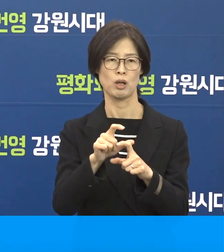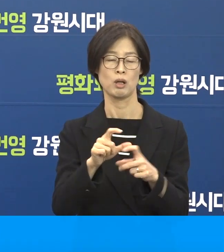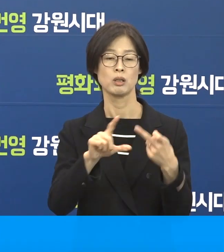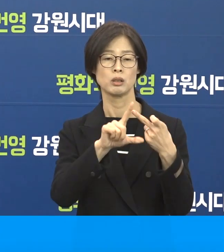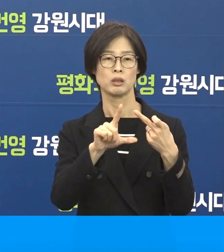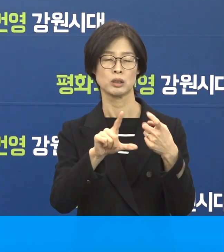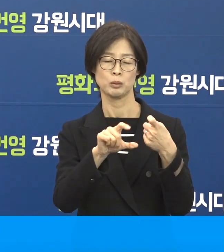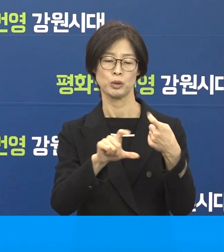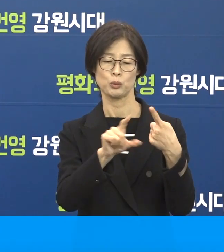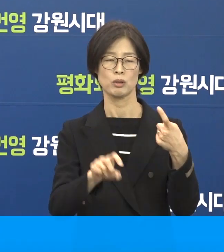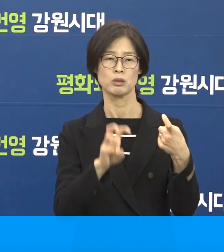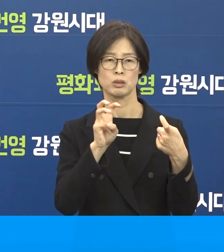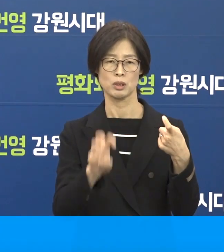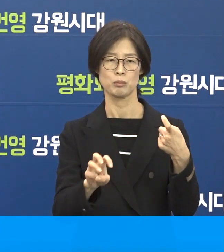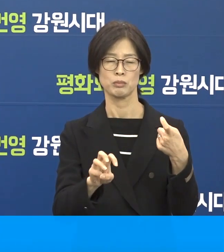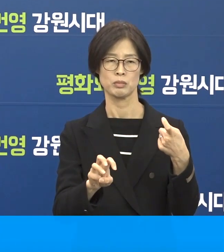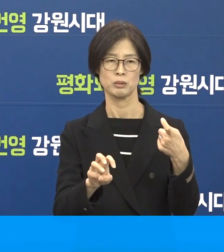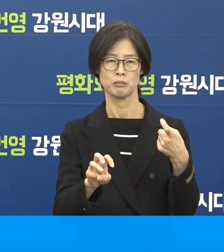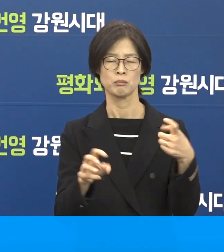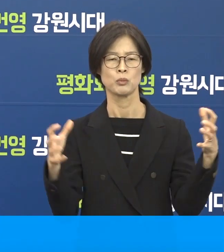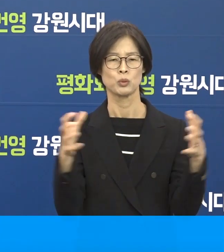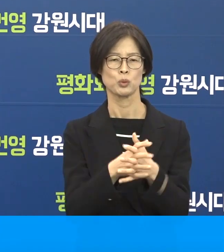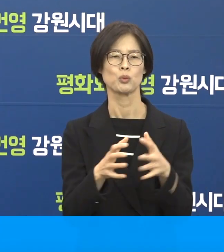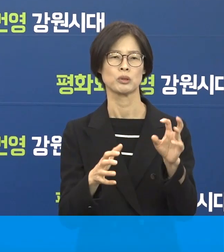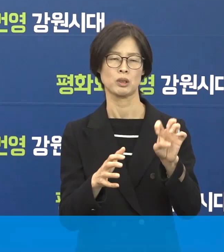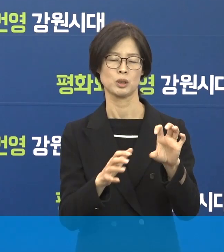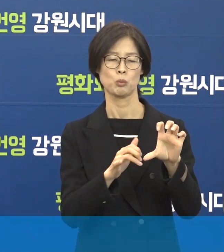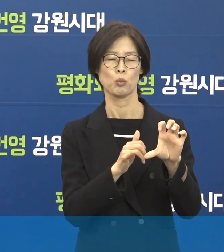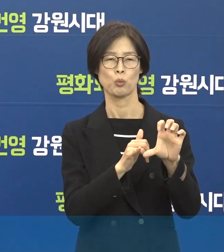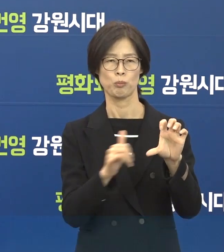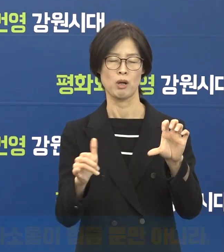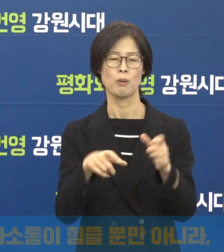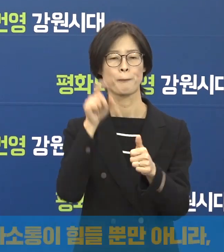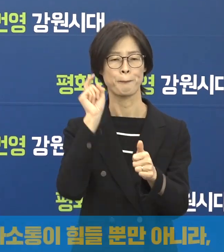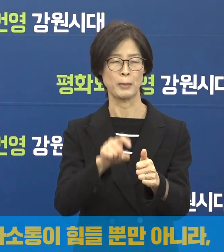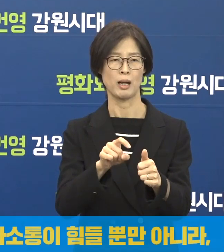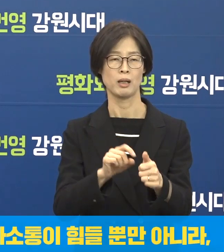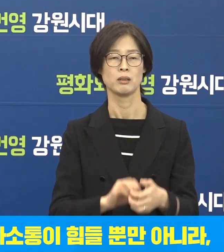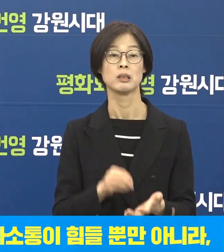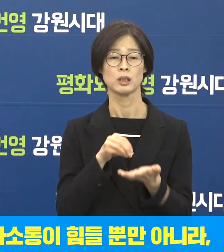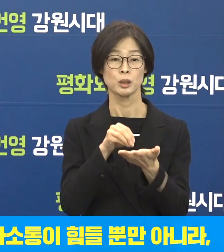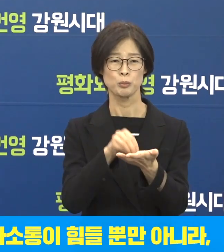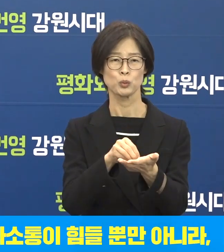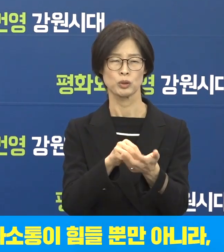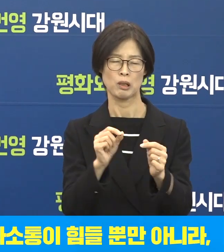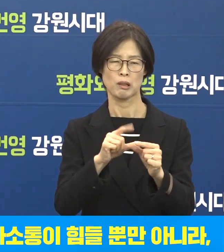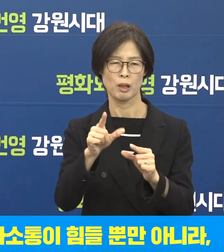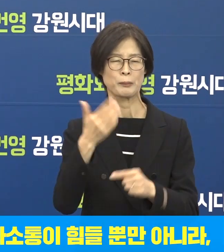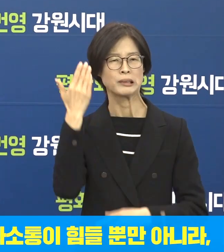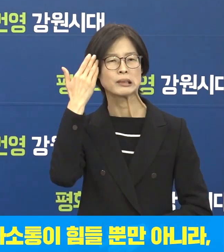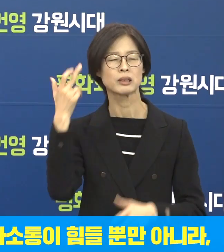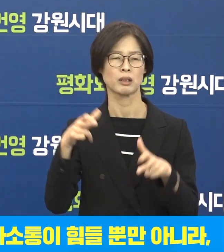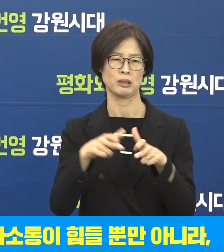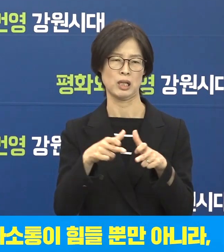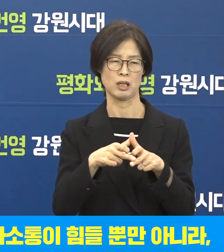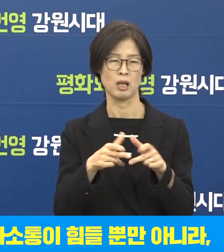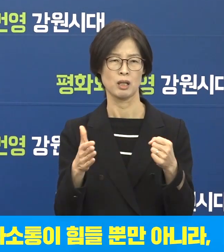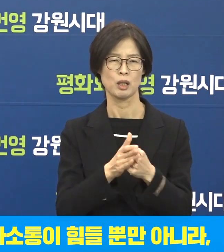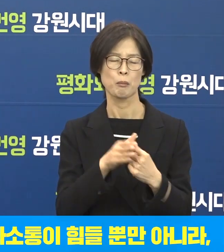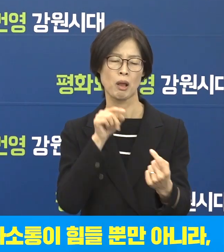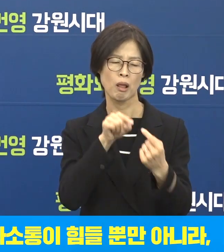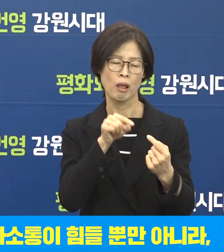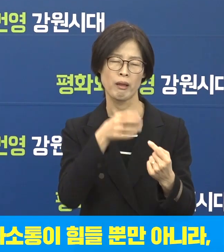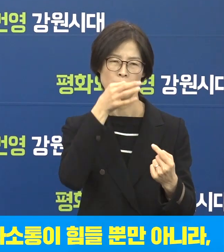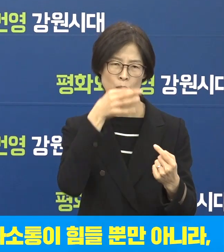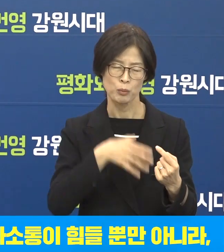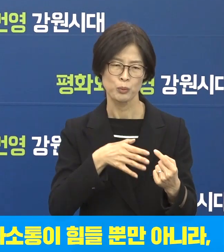11월 30일까지 총 45명이 확진되었습니다. 입소자 대부분 지적 장애인으로